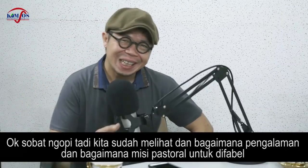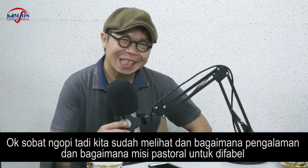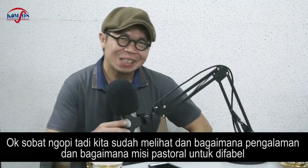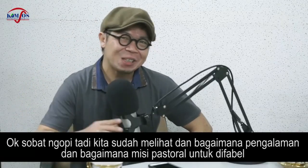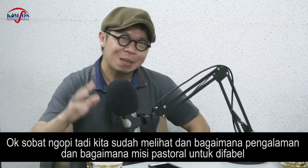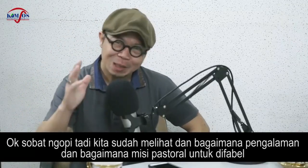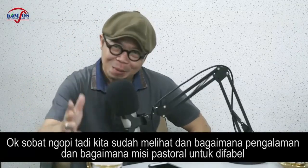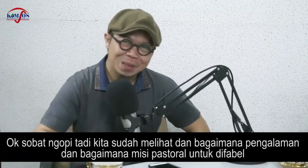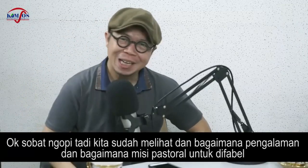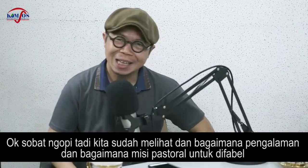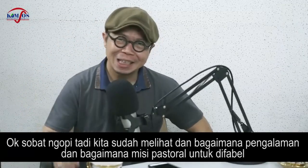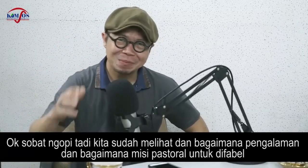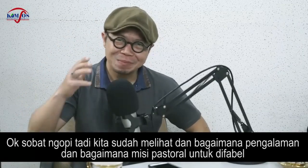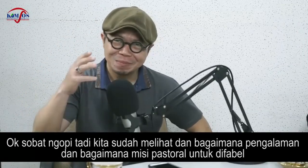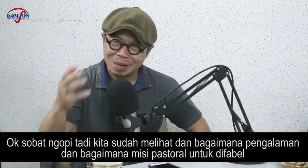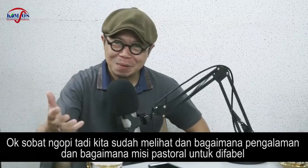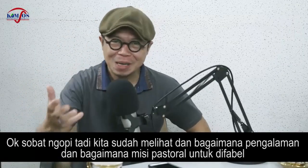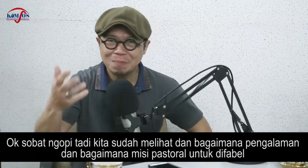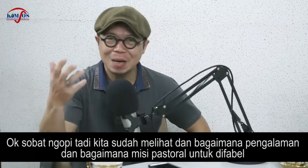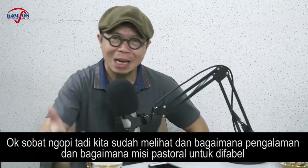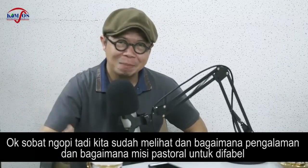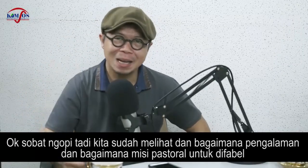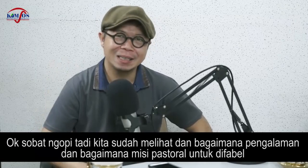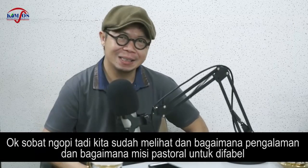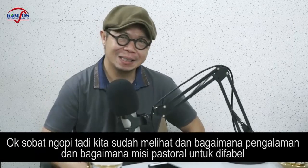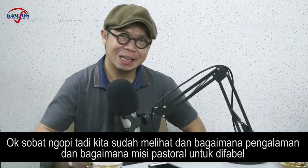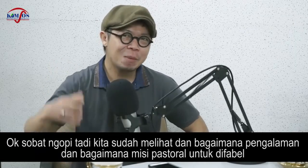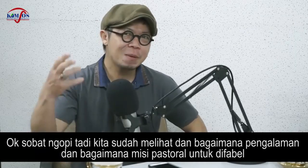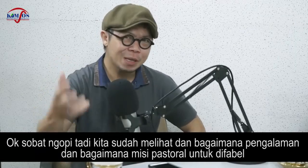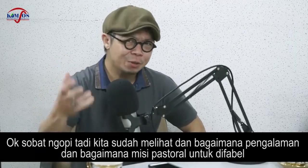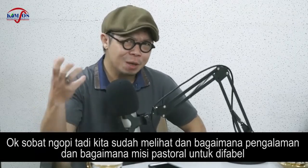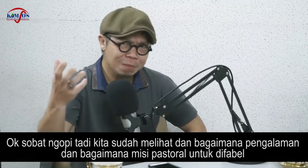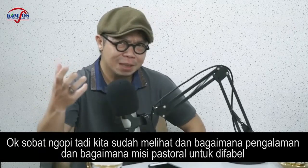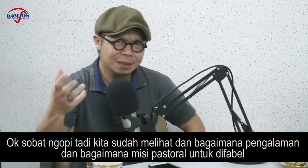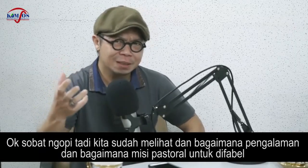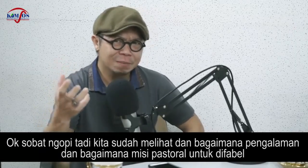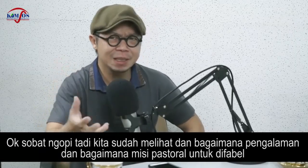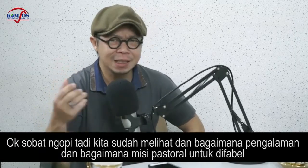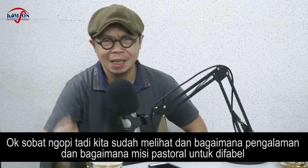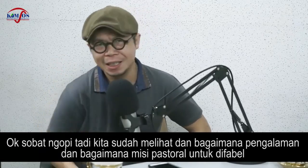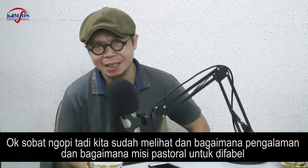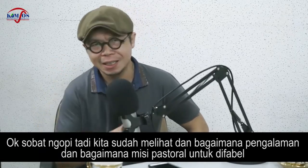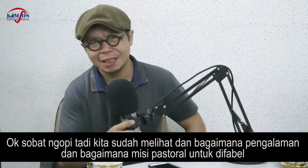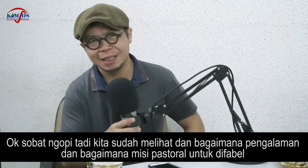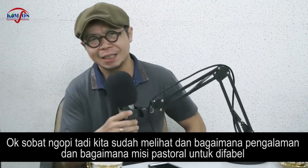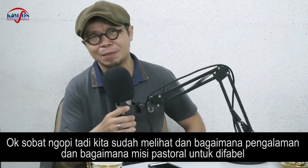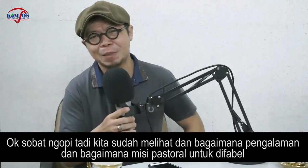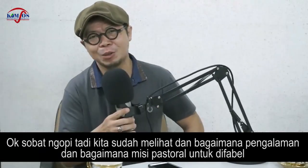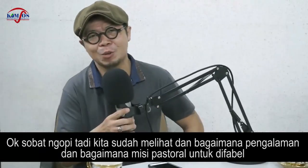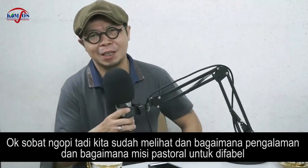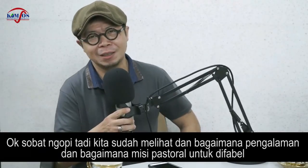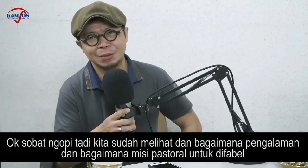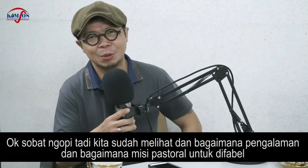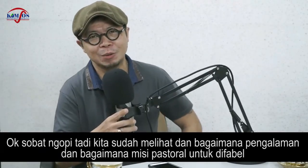tadi kita udah sama-sama melihat dan bagaimana pengalaman dan bagaimana juga misi dari